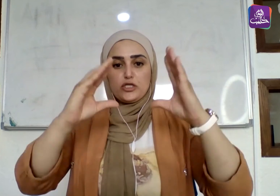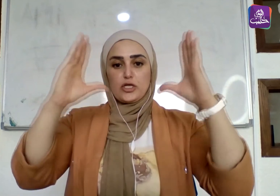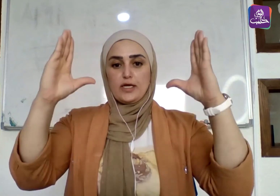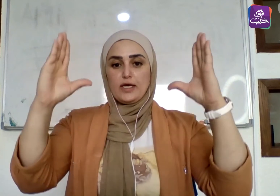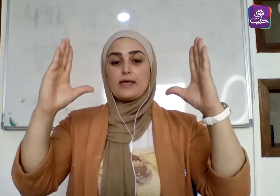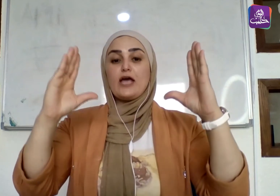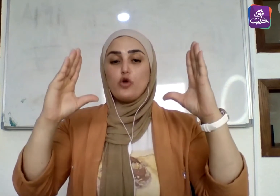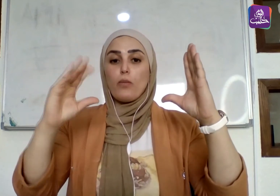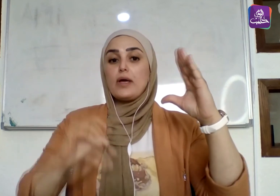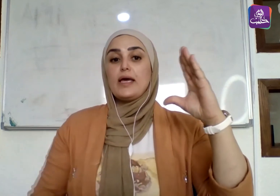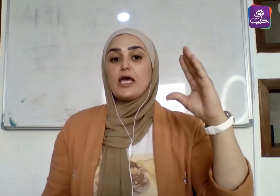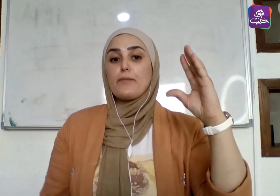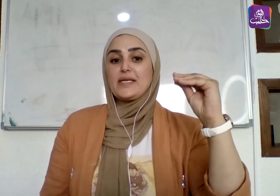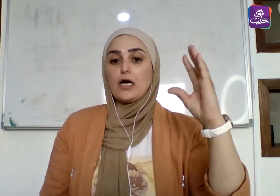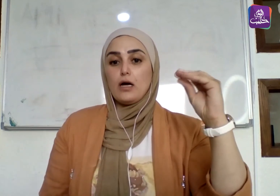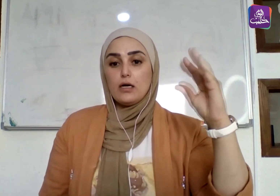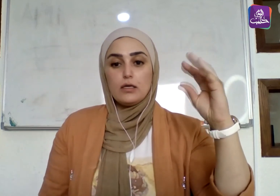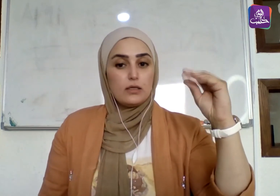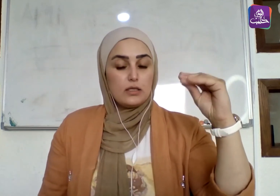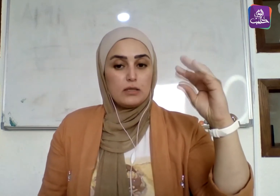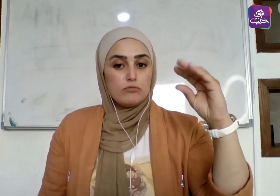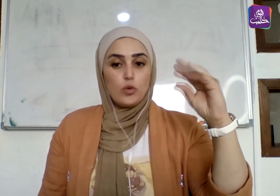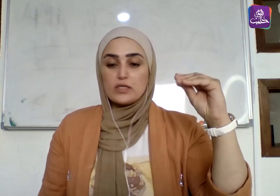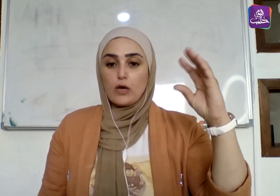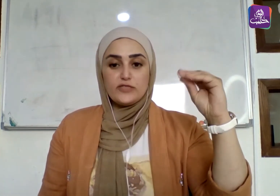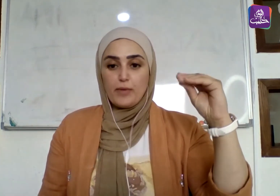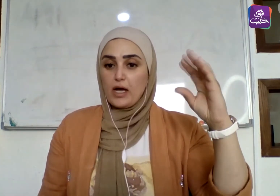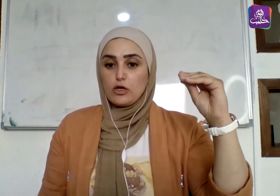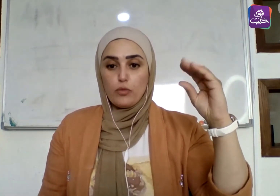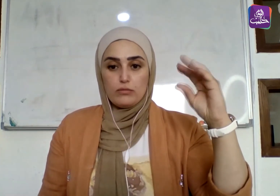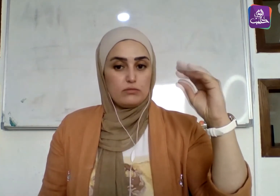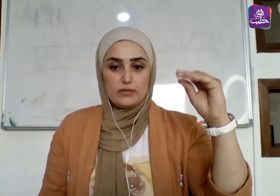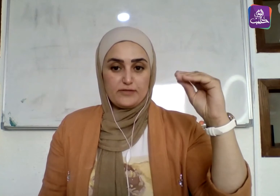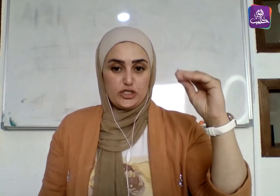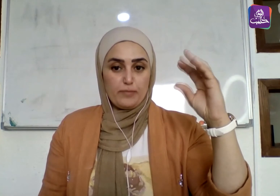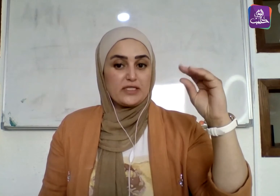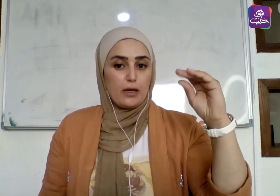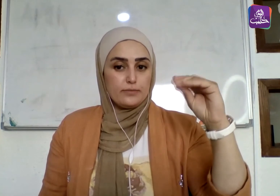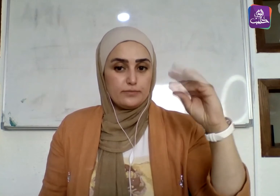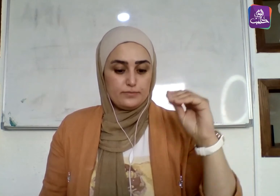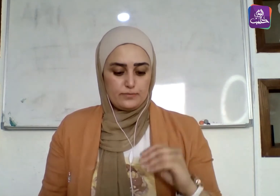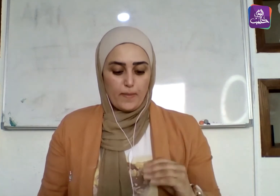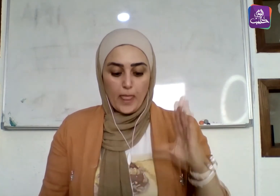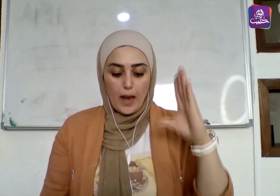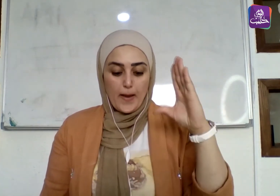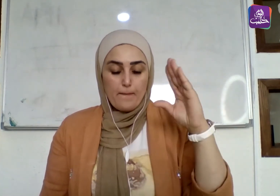مباشرة هيك هاي يوم هيك متى؟ من وقت أو زمان أو نفس الشيء متى؟